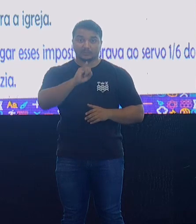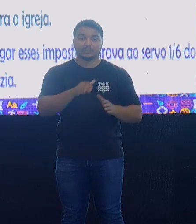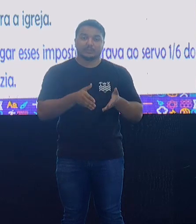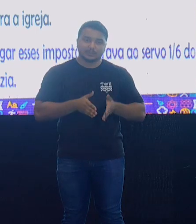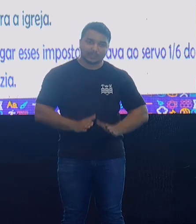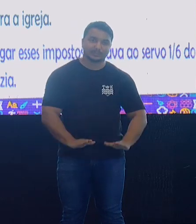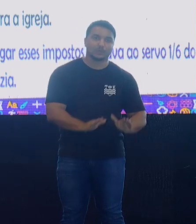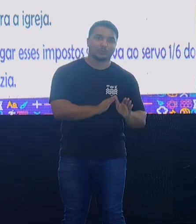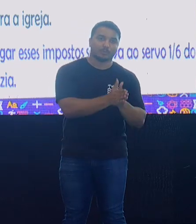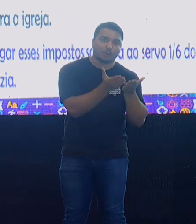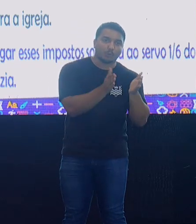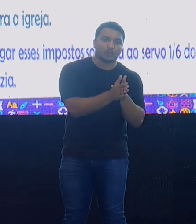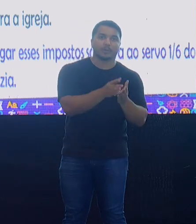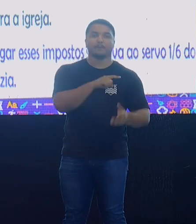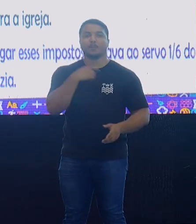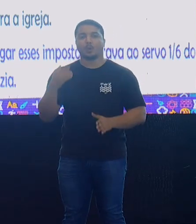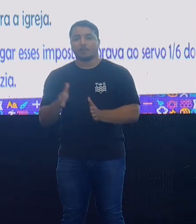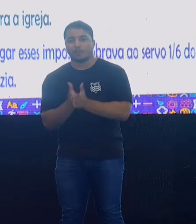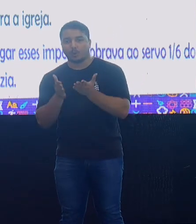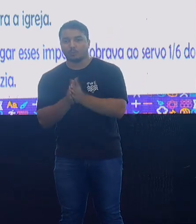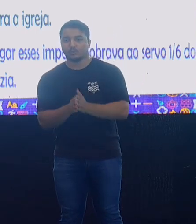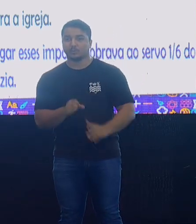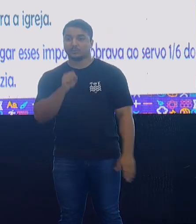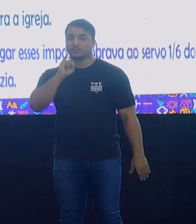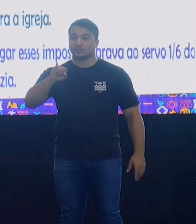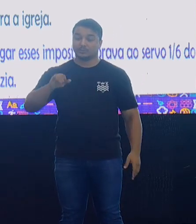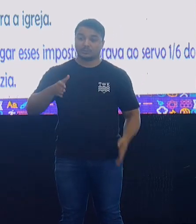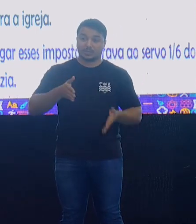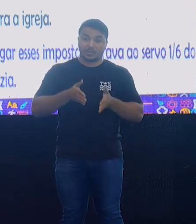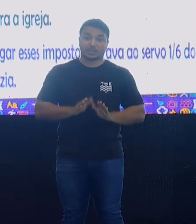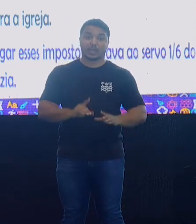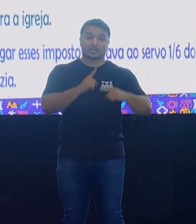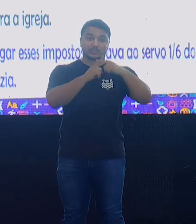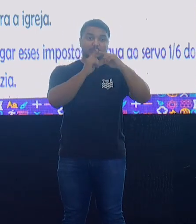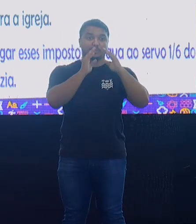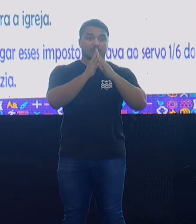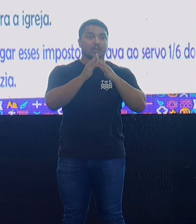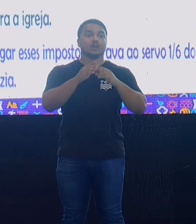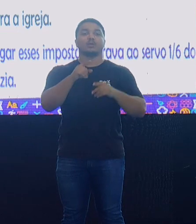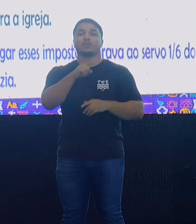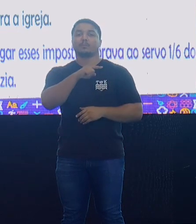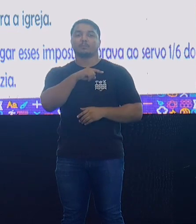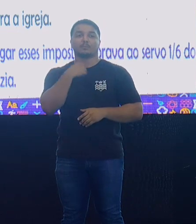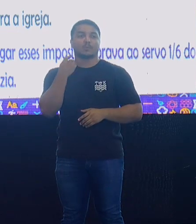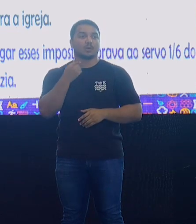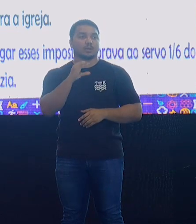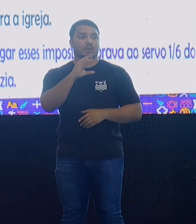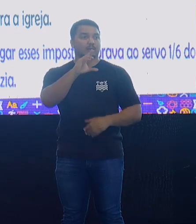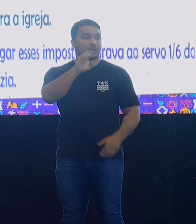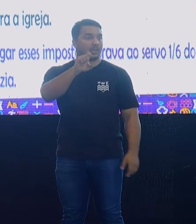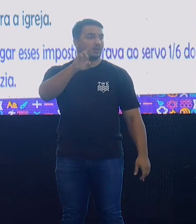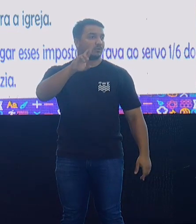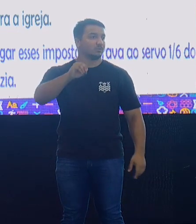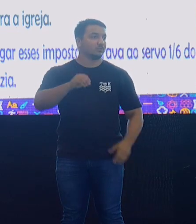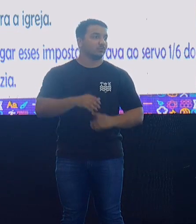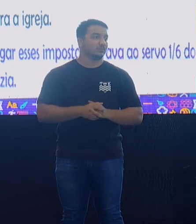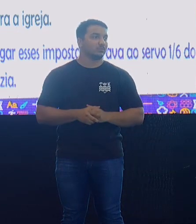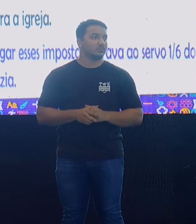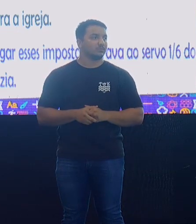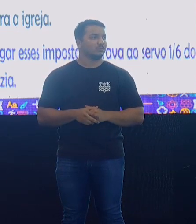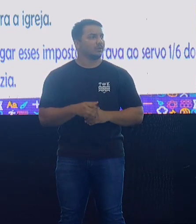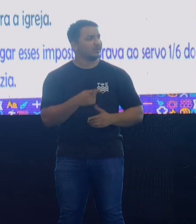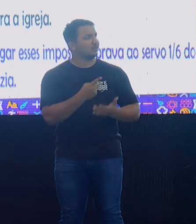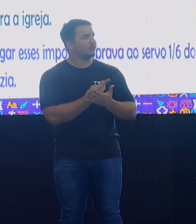quê? E finalmente, se o cara nasce clero, ele morre o quê? Que absurdo, senhores. Por